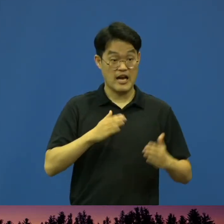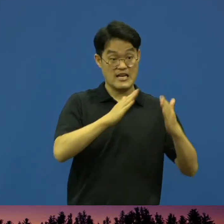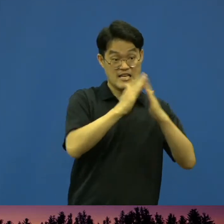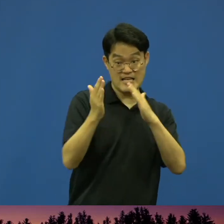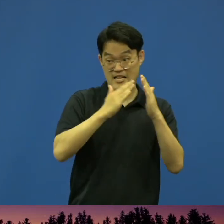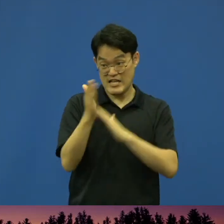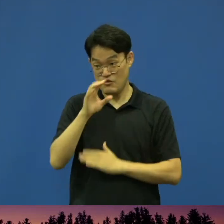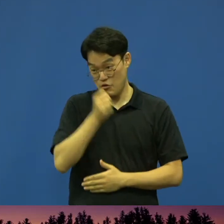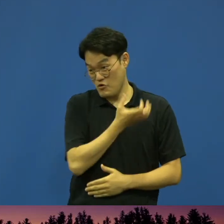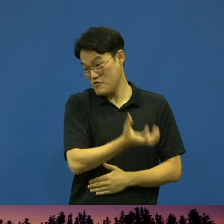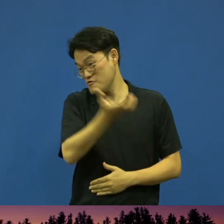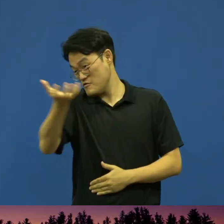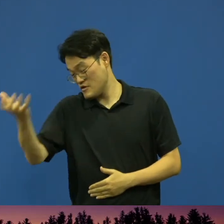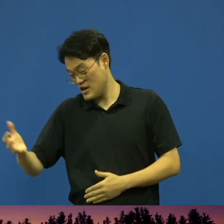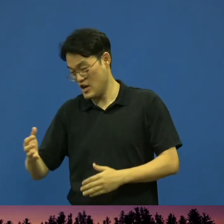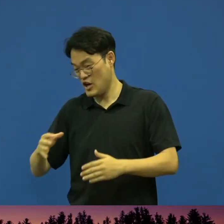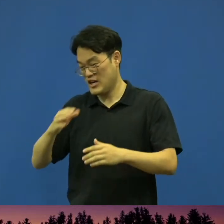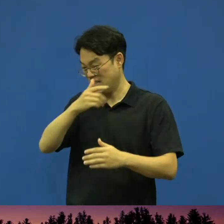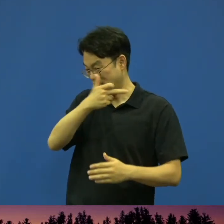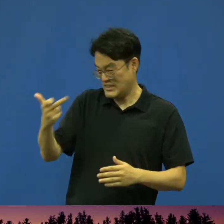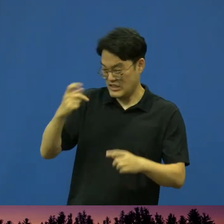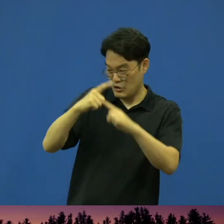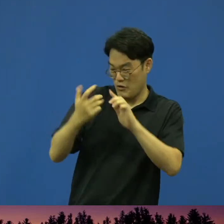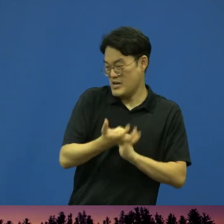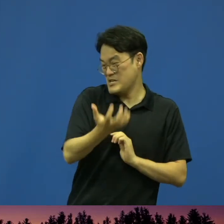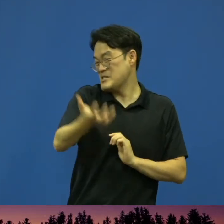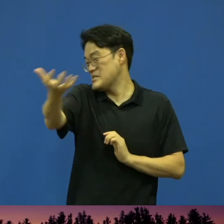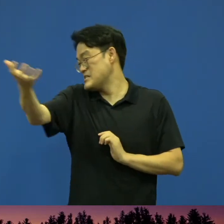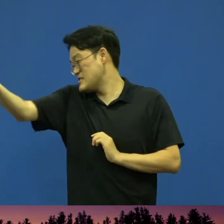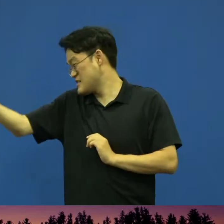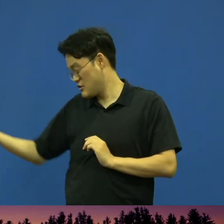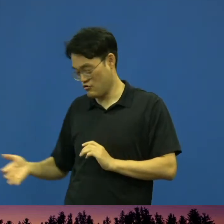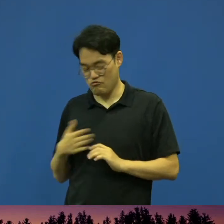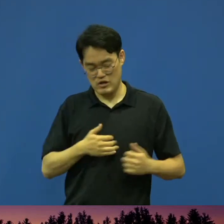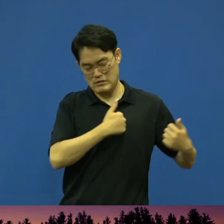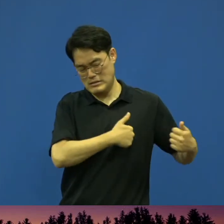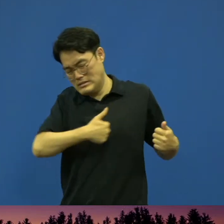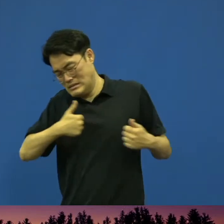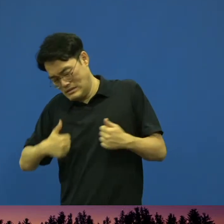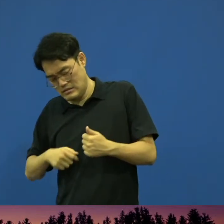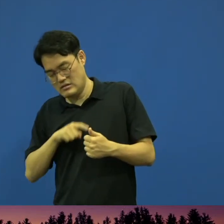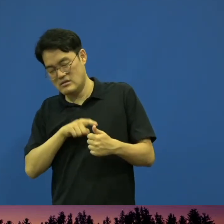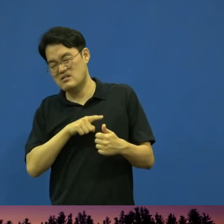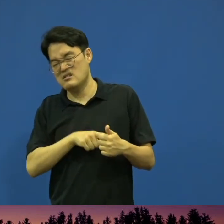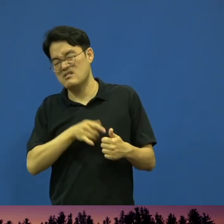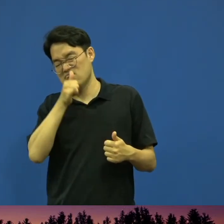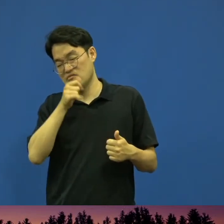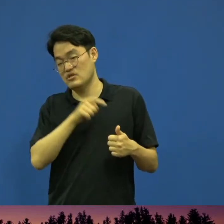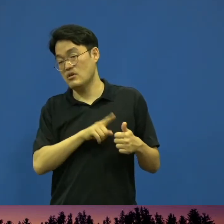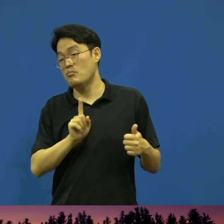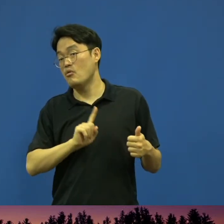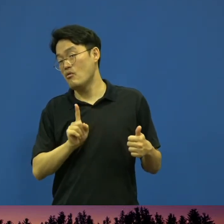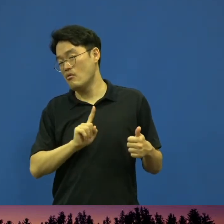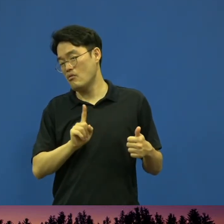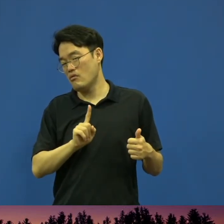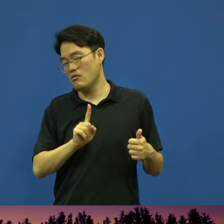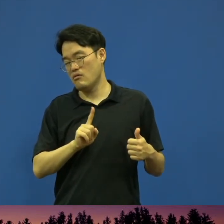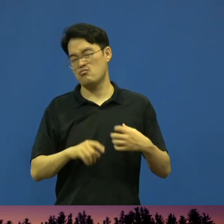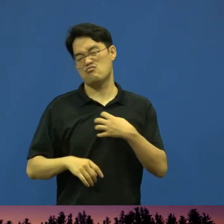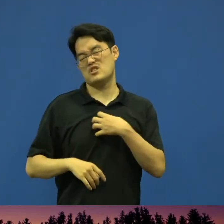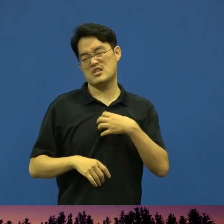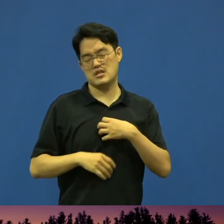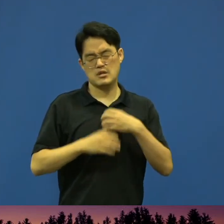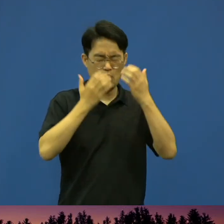교회, 믿음 있는 교회 다녀도 언제나 우리를 따라다니는 것이 있습니다. 그림자처럼요. 그것은 바로